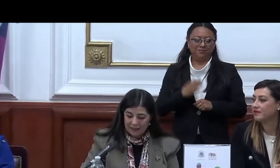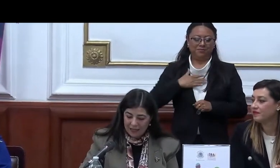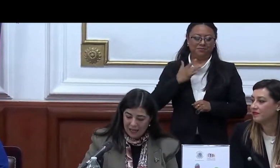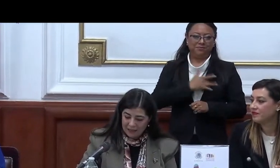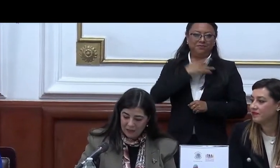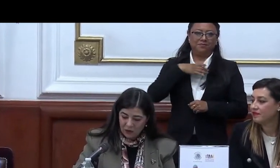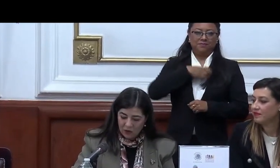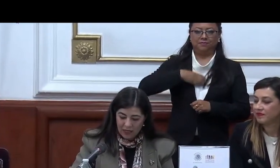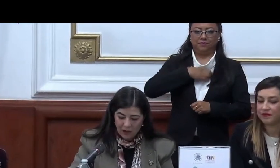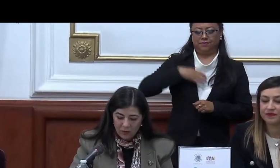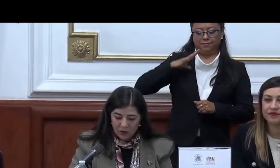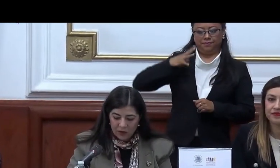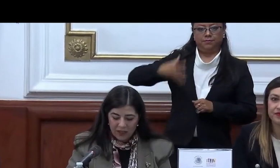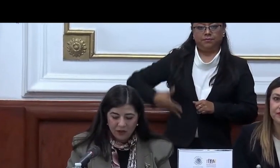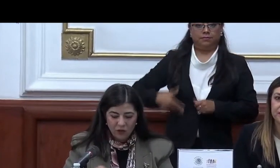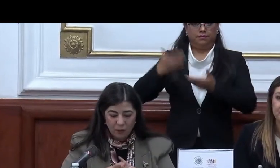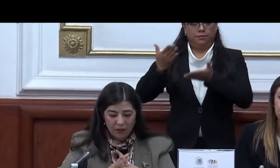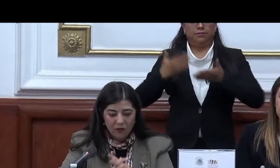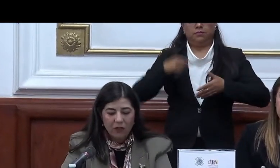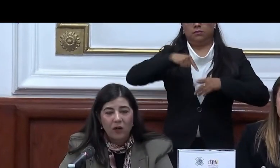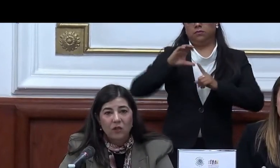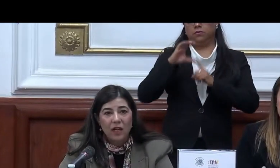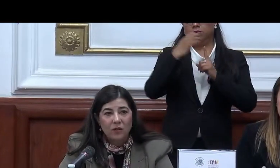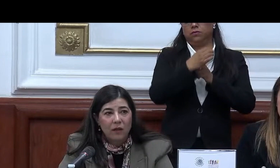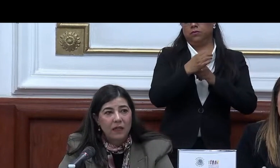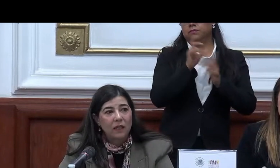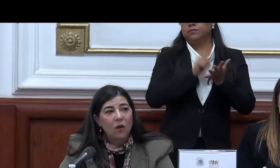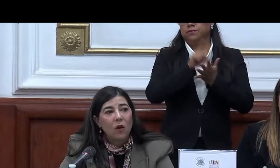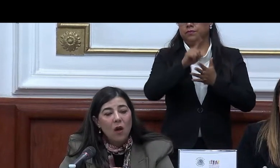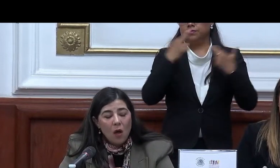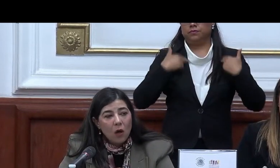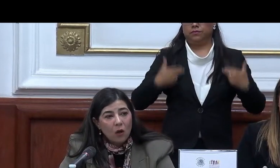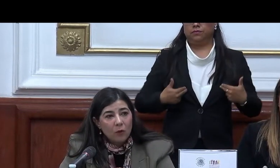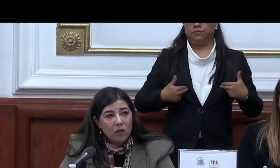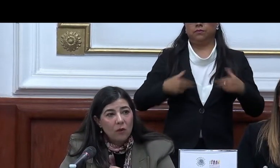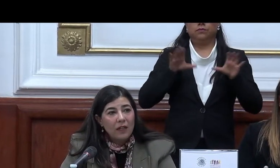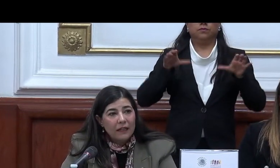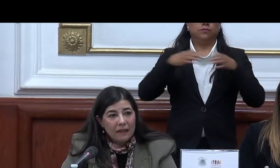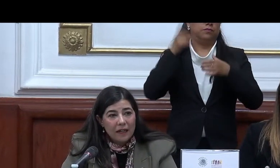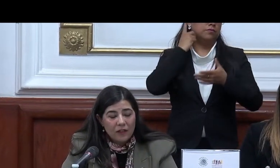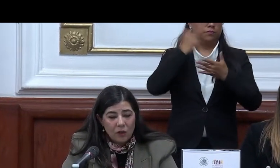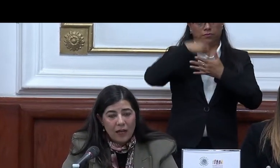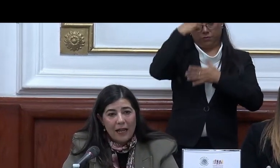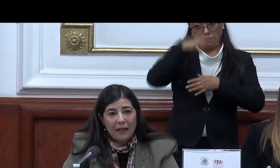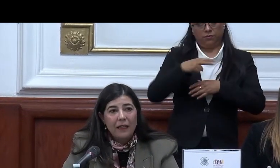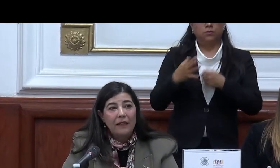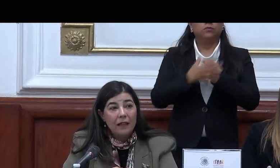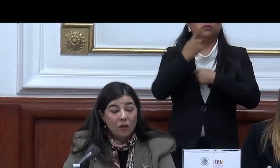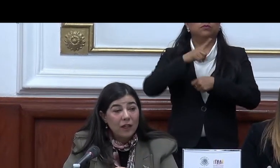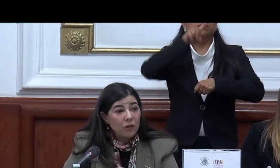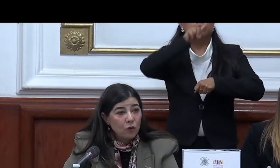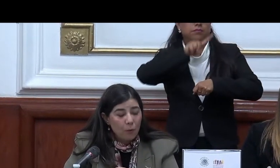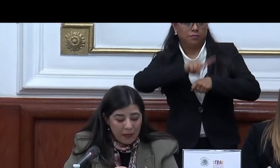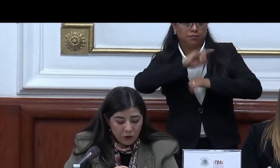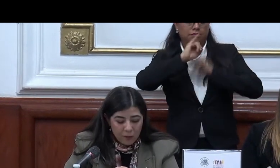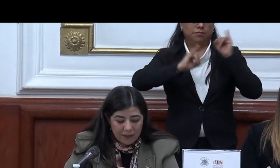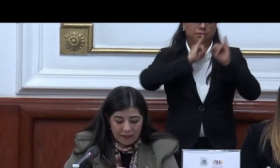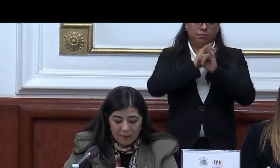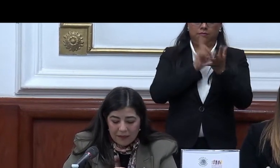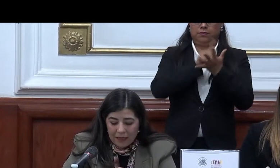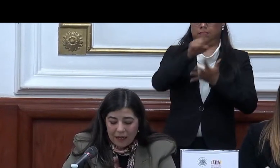en esta sesión de la Comisión de Derechos Humanos del Congreso de la Ciudad de México con motivo del Día Internacional de los Derechos